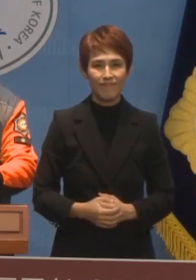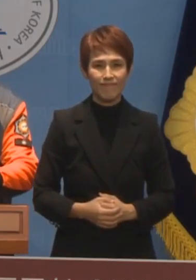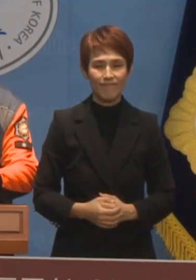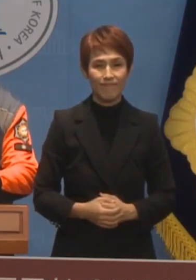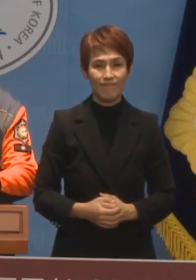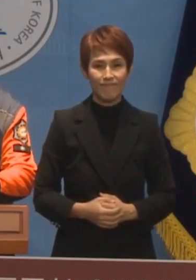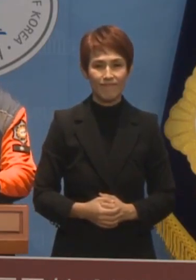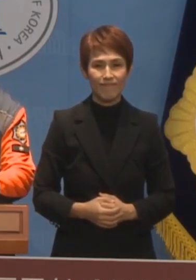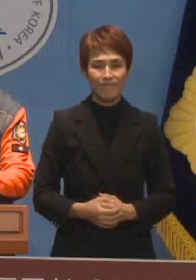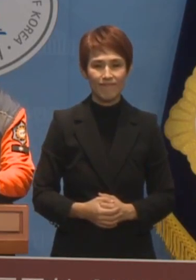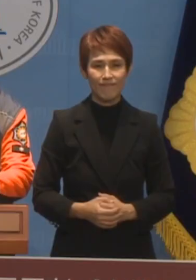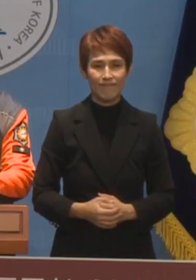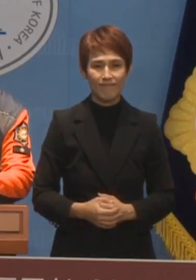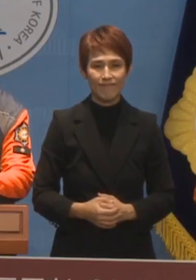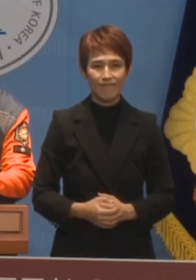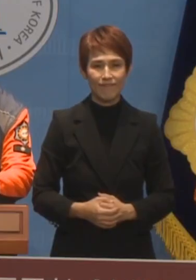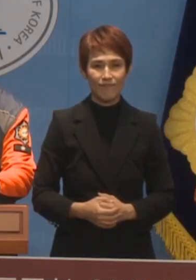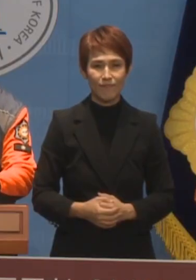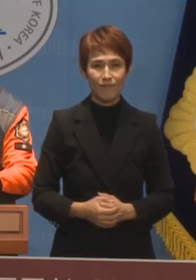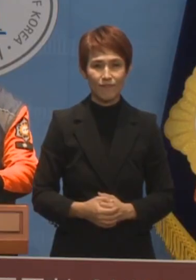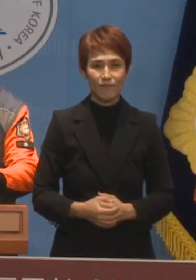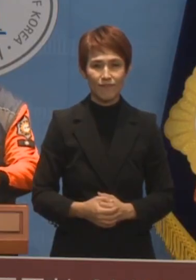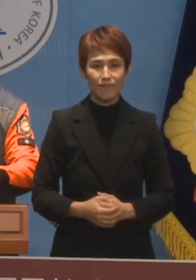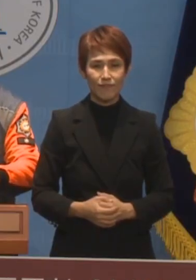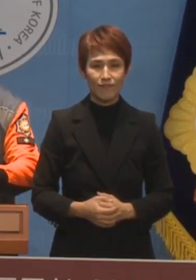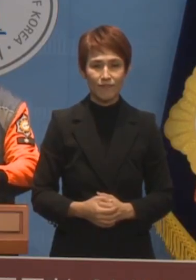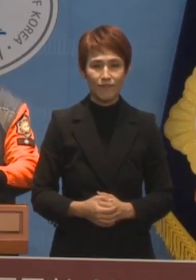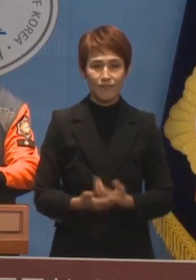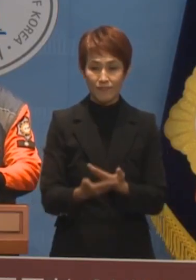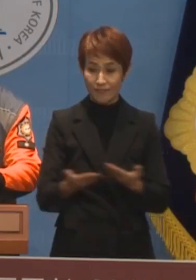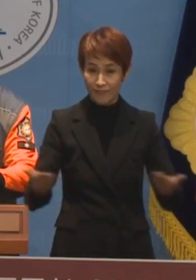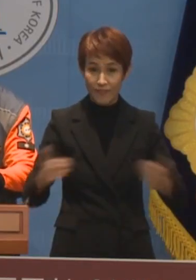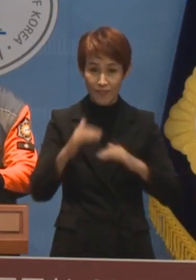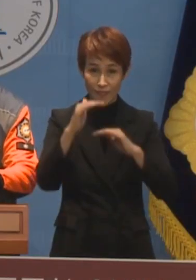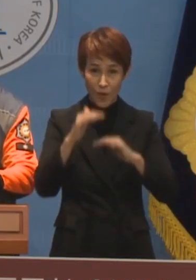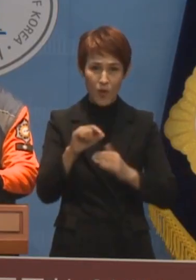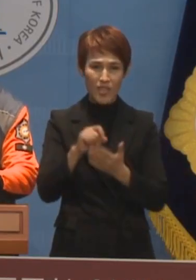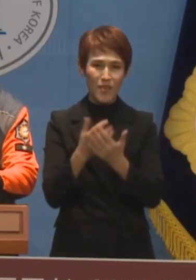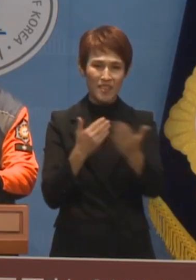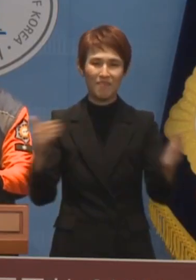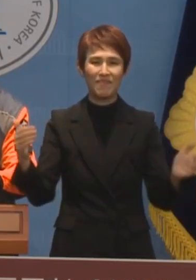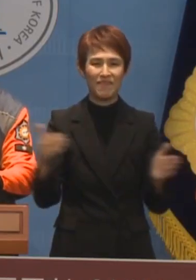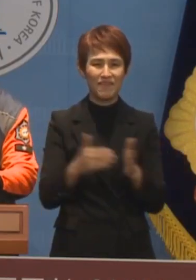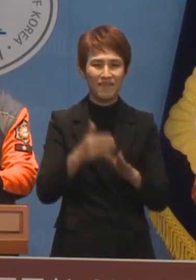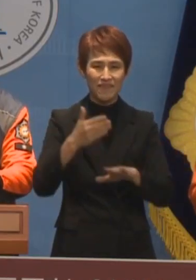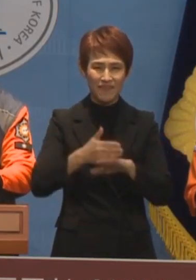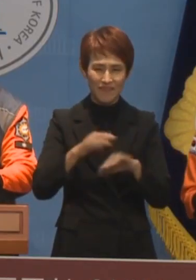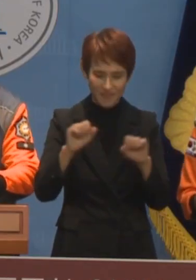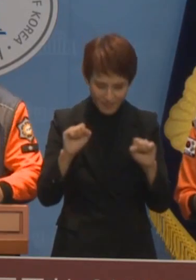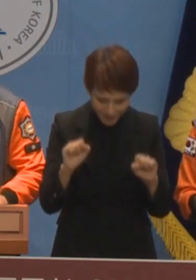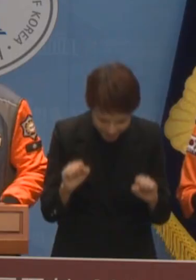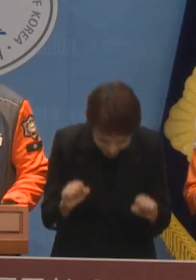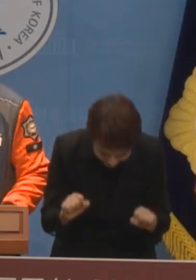예, 이것으로 소방안전교부세 지키기 동시다 기자회견을 마치겠습니다. 감사합니다.